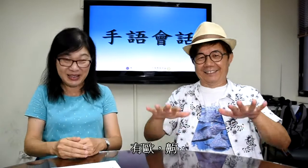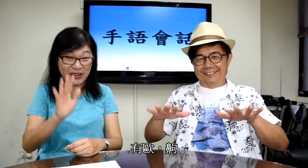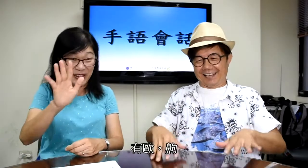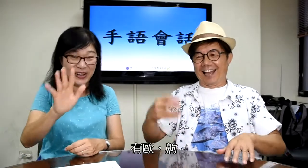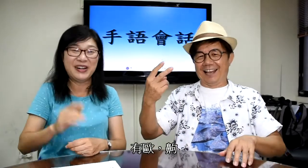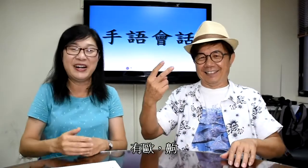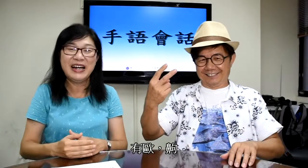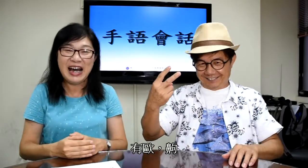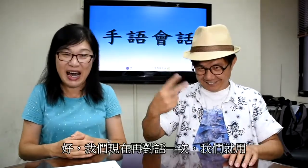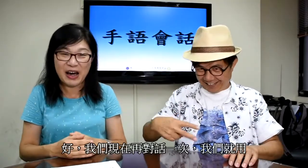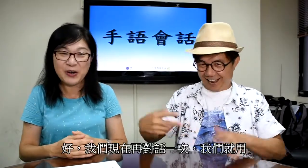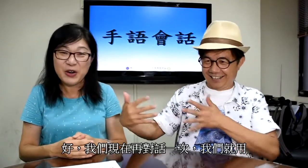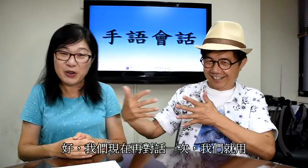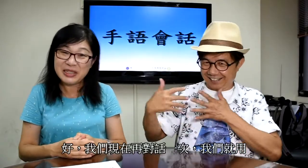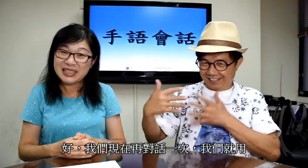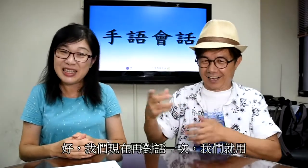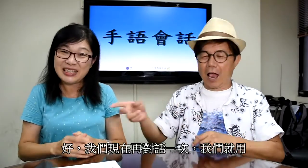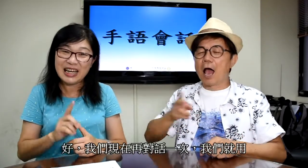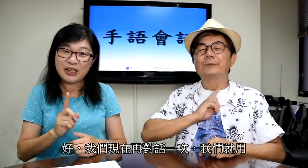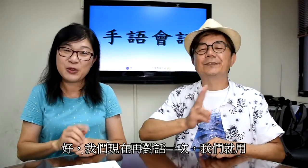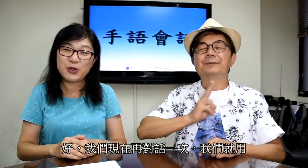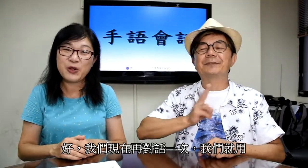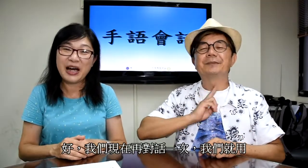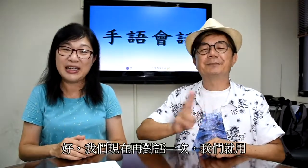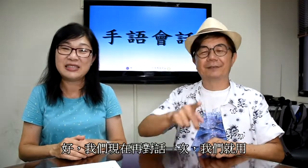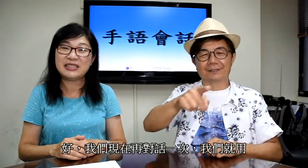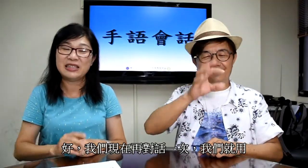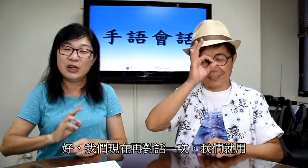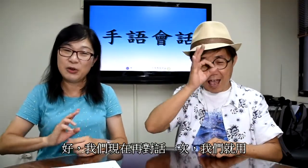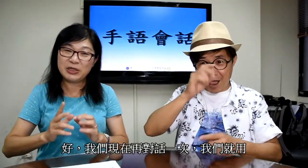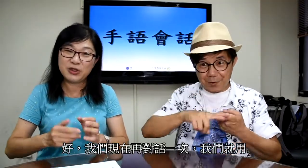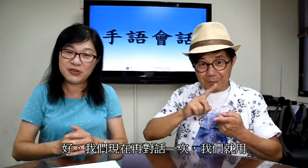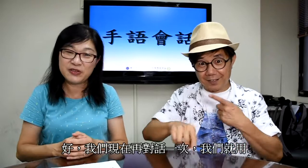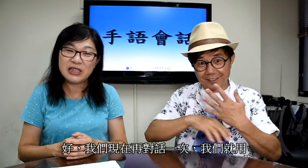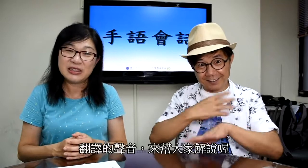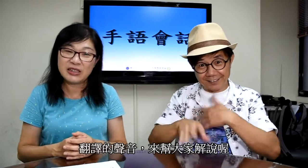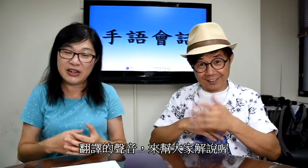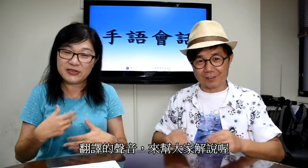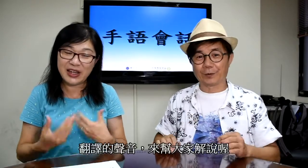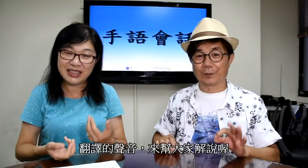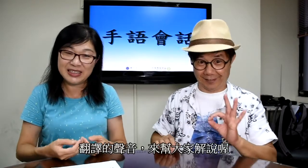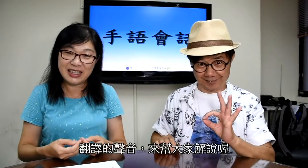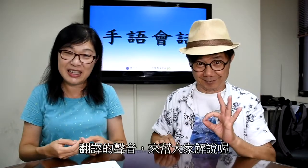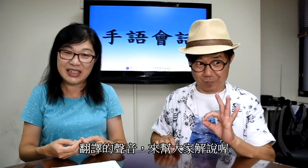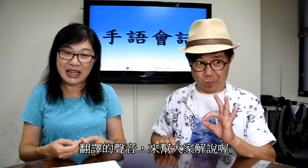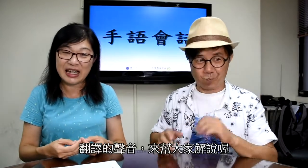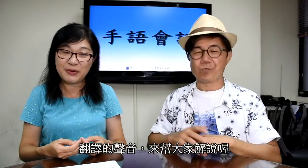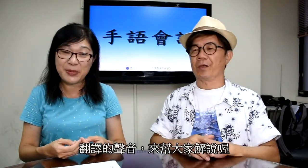哦。好，我们现在再对话一次，我们就用翻译的声音来帮大家